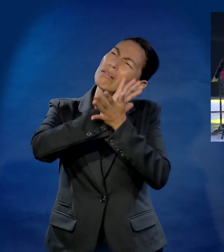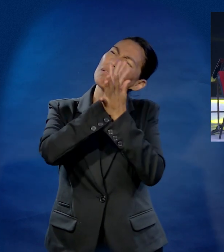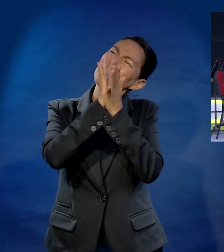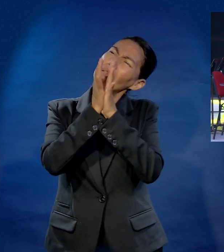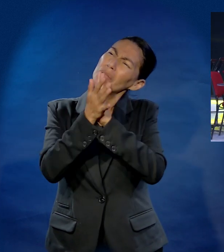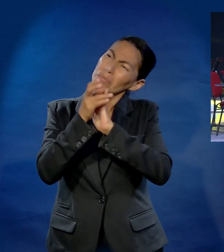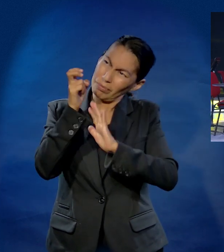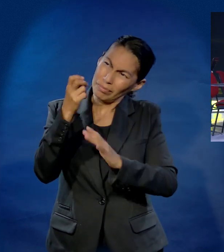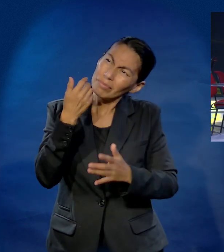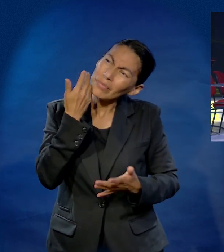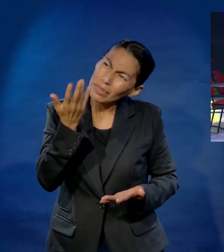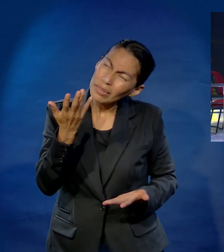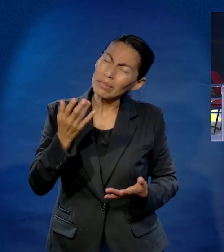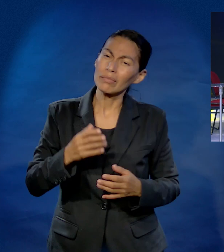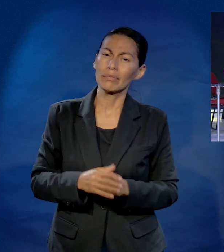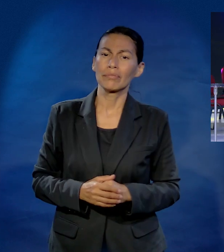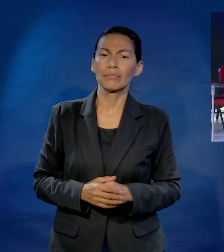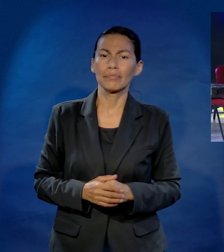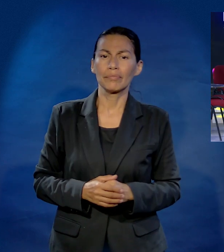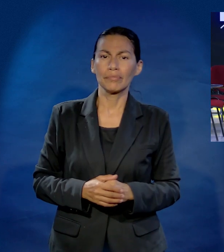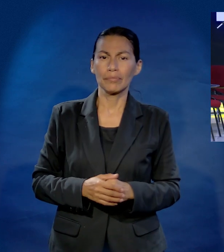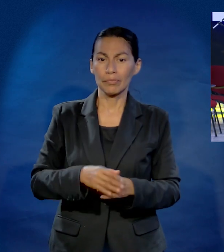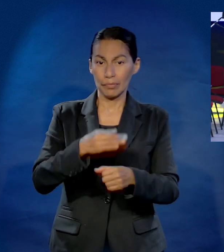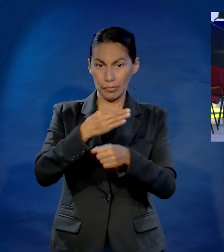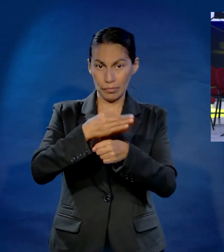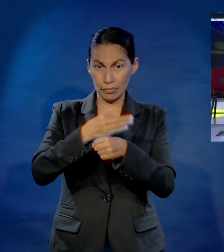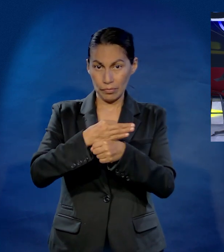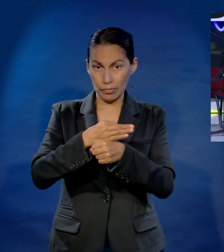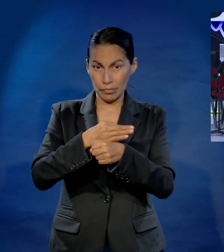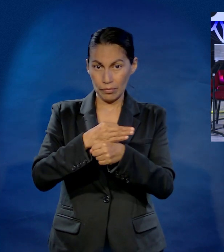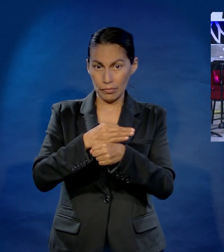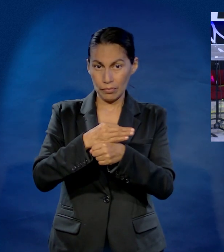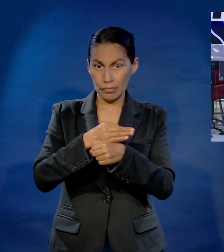llamado es un poquito distinto.